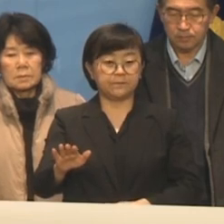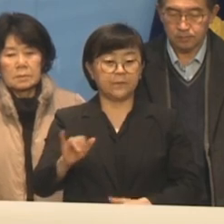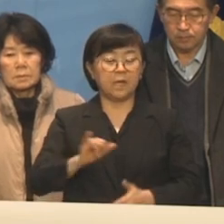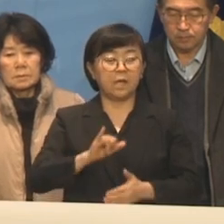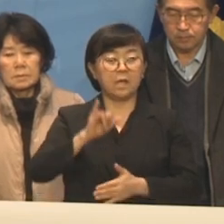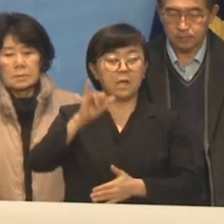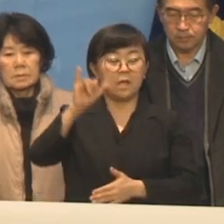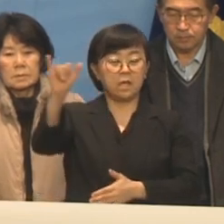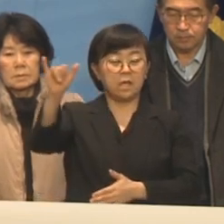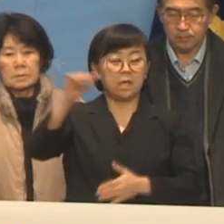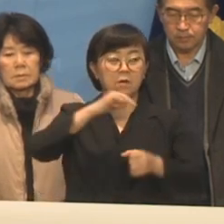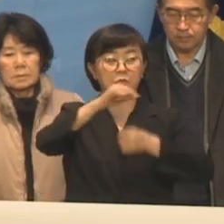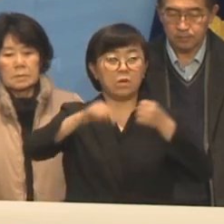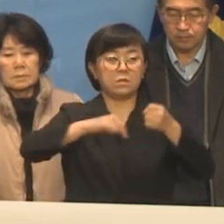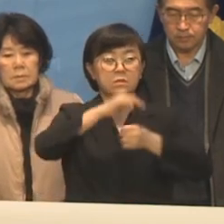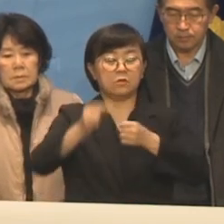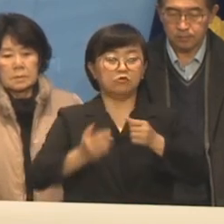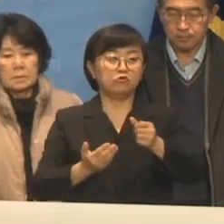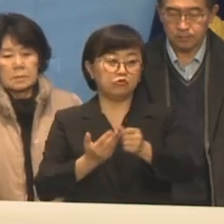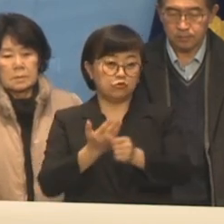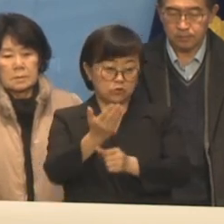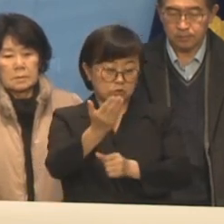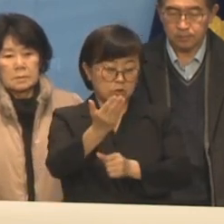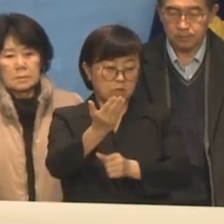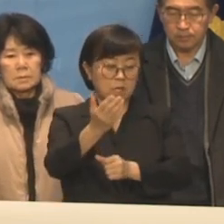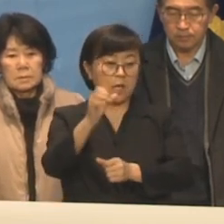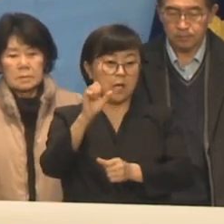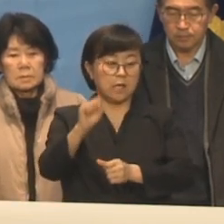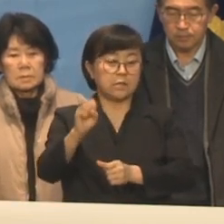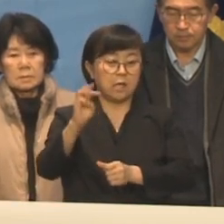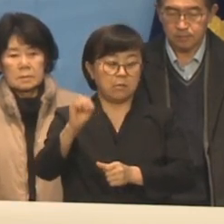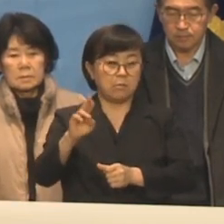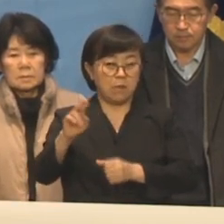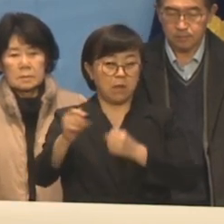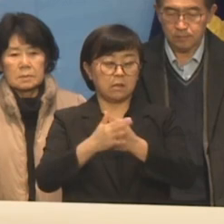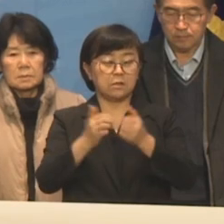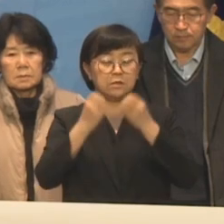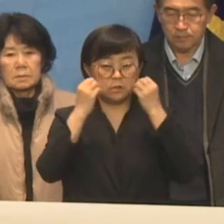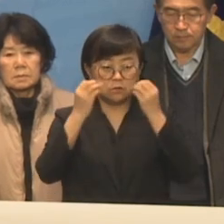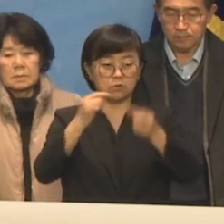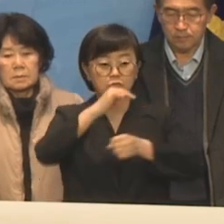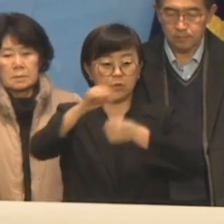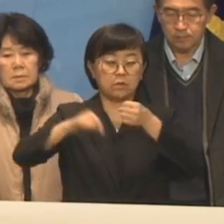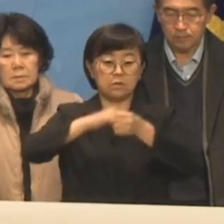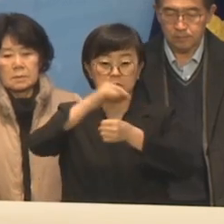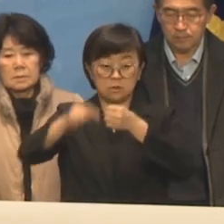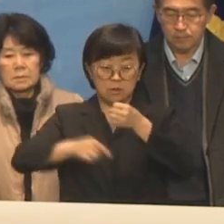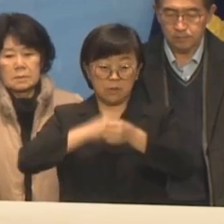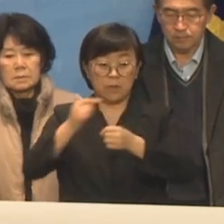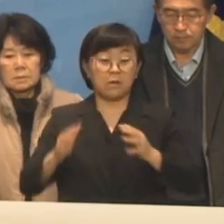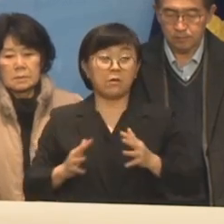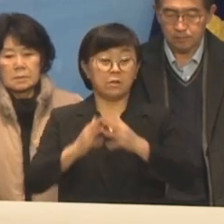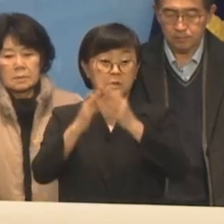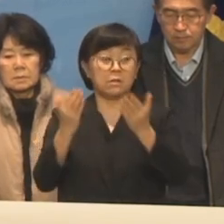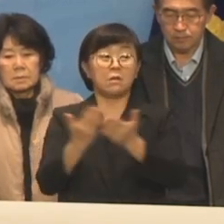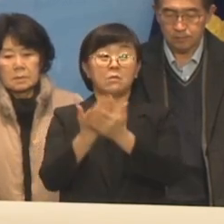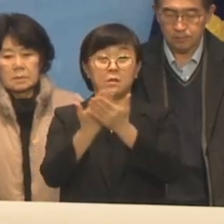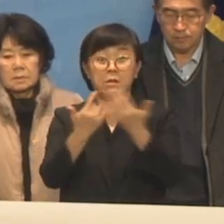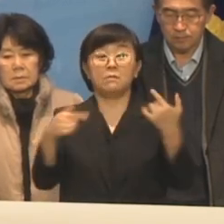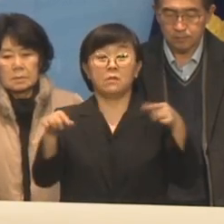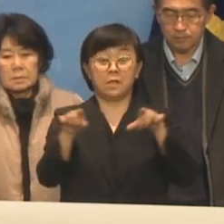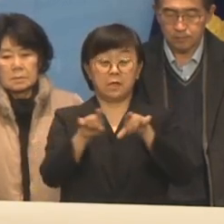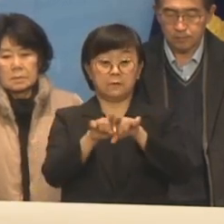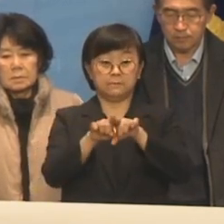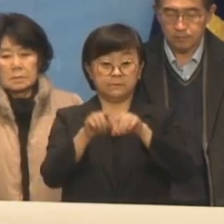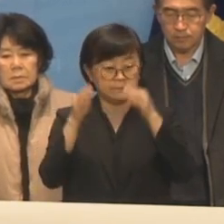원전 수출이나 SMR, 신규 원전 건설 이런 쪽 개발과 함께 그런